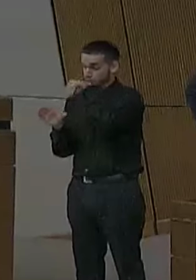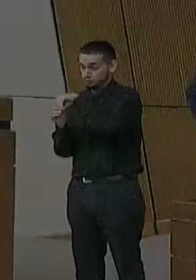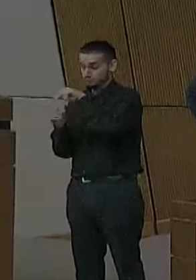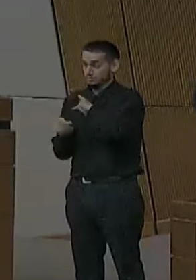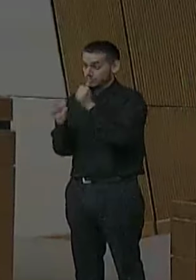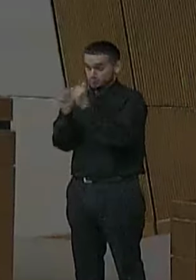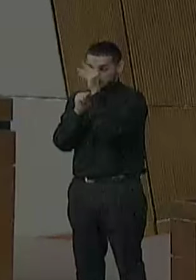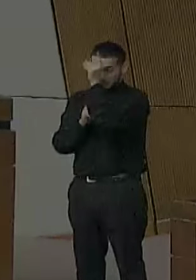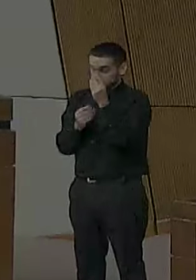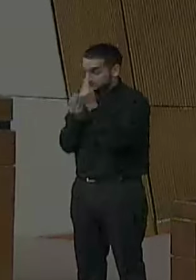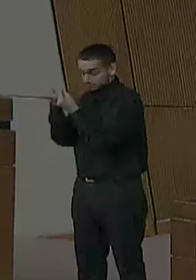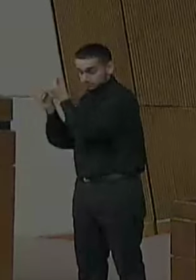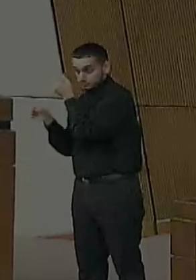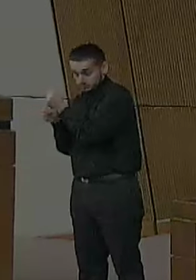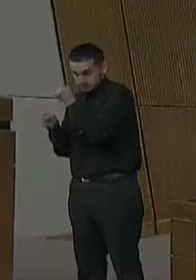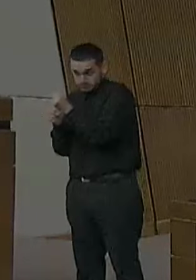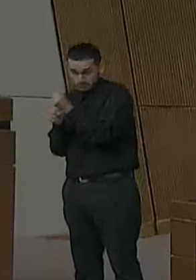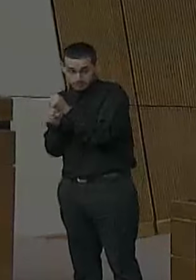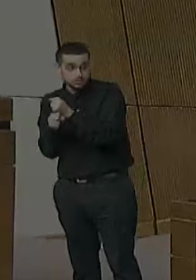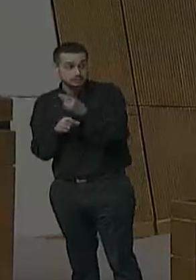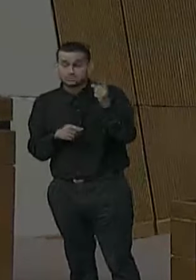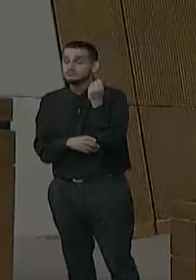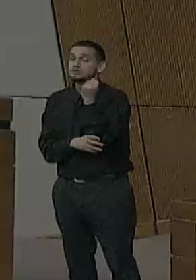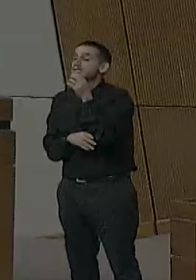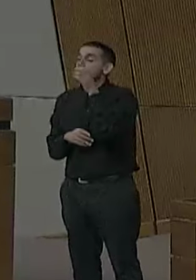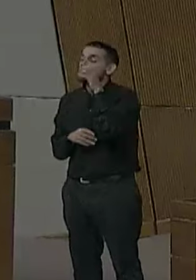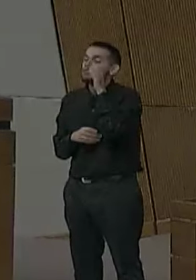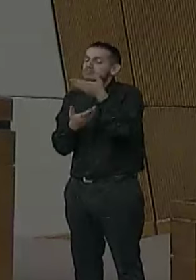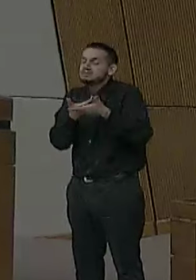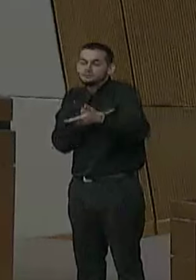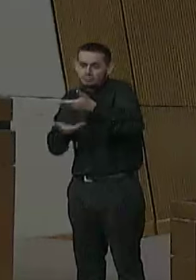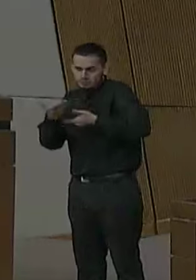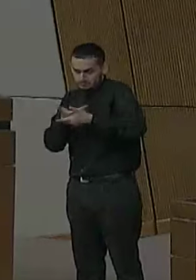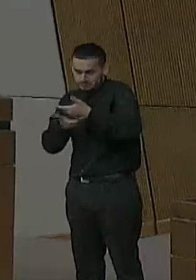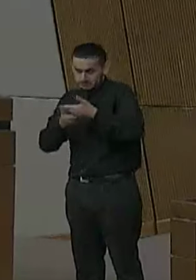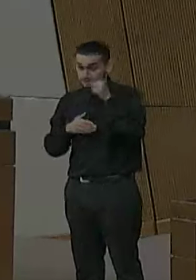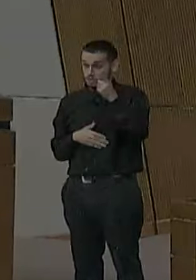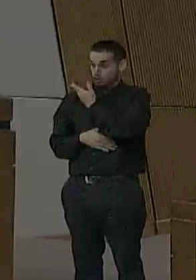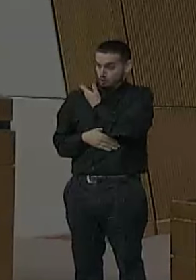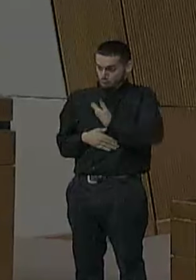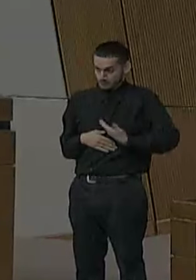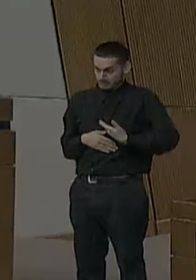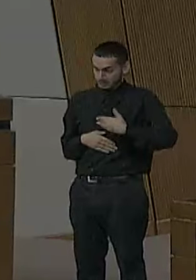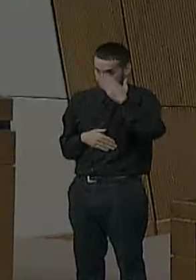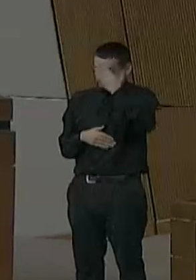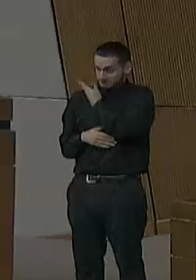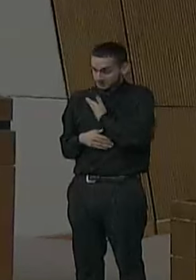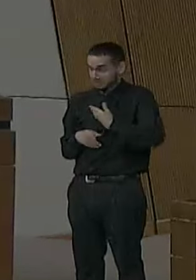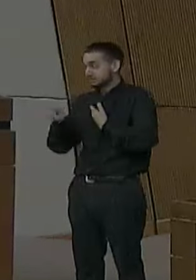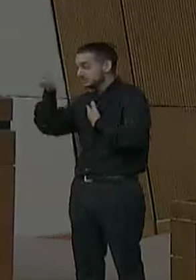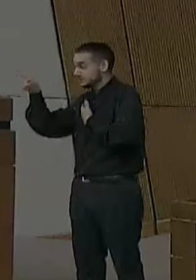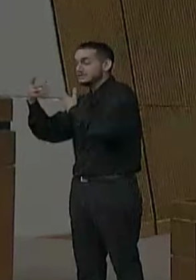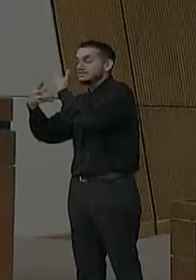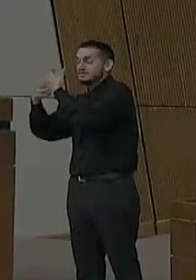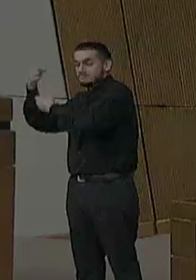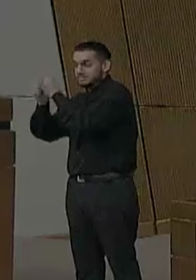personas con discapacidad es un compromiso compartido entre el Estado, las empresas y la sociedad en general.